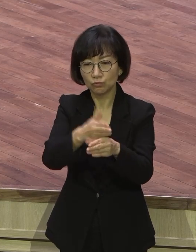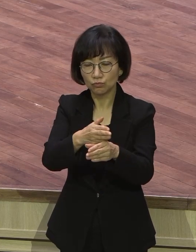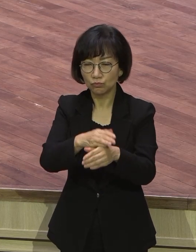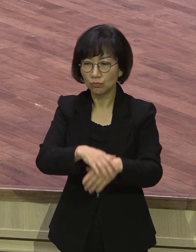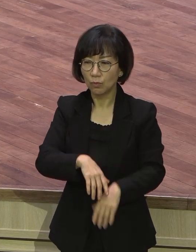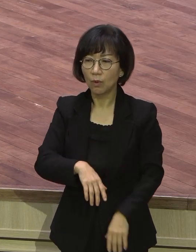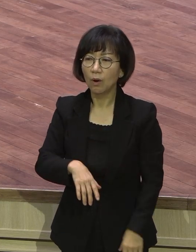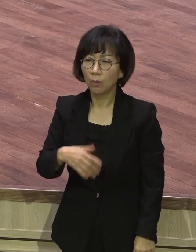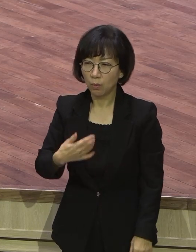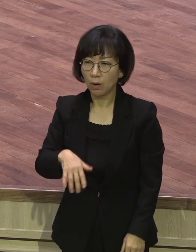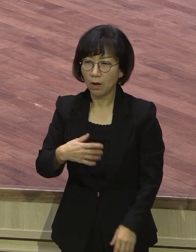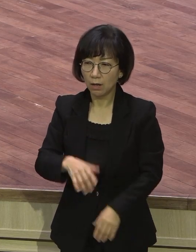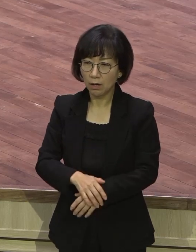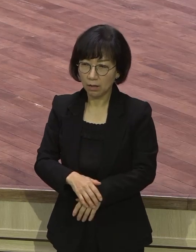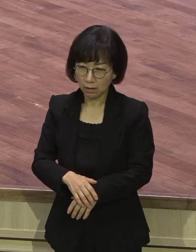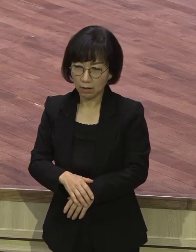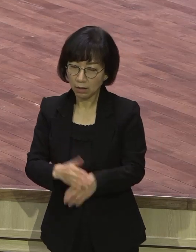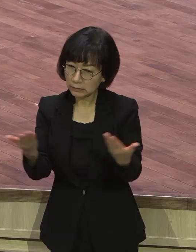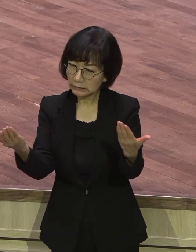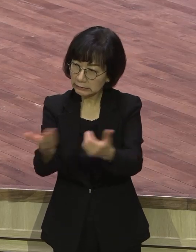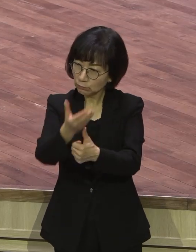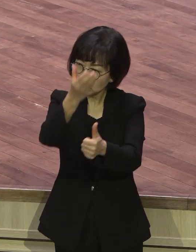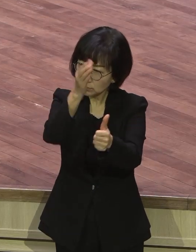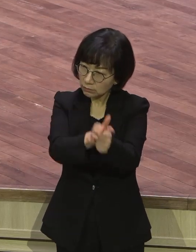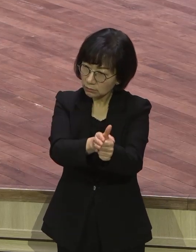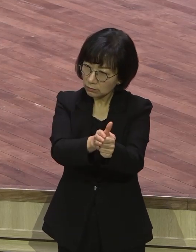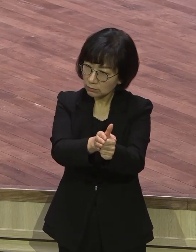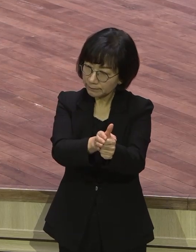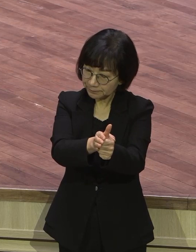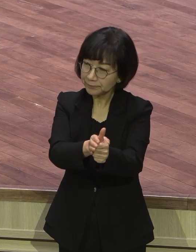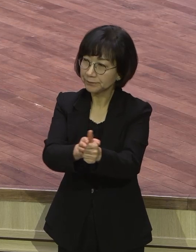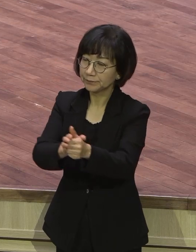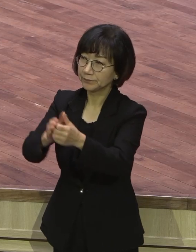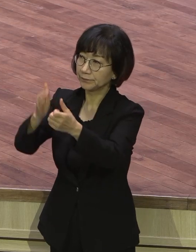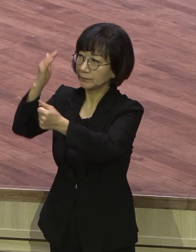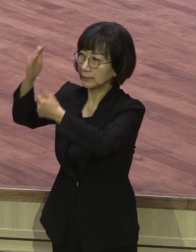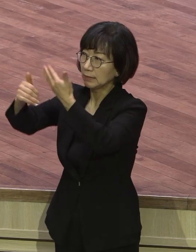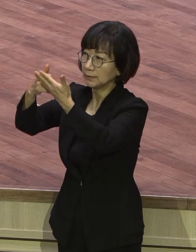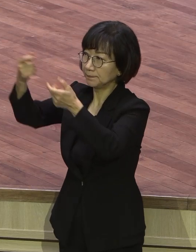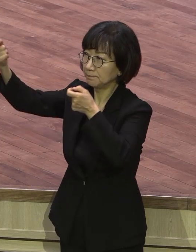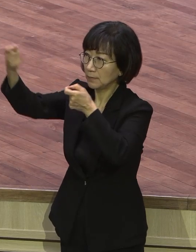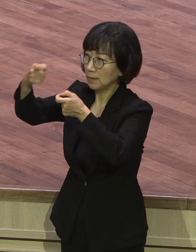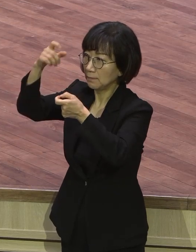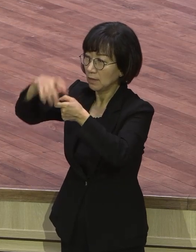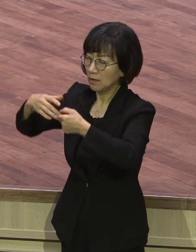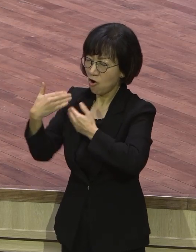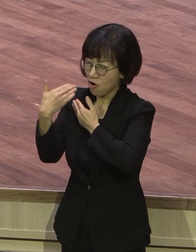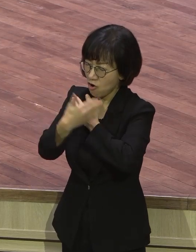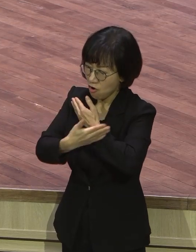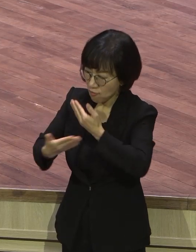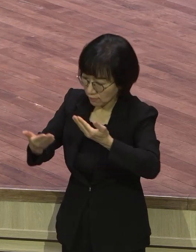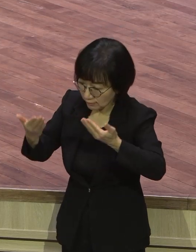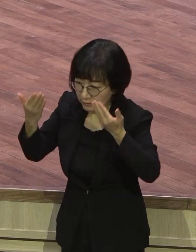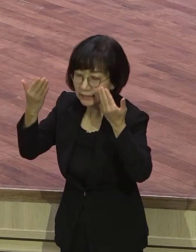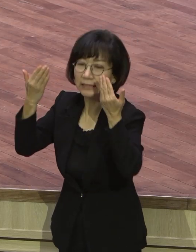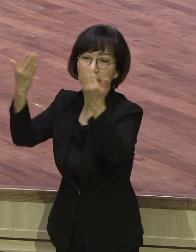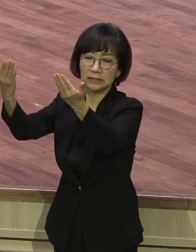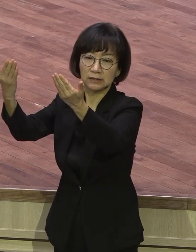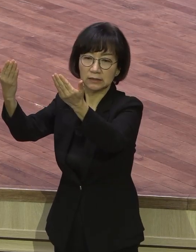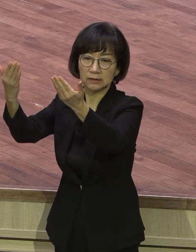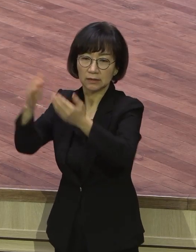직분을 맡아서 이렇게 하나님 앞에서 헌신을 할 정도 위원장